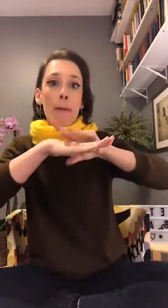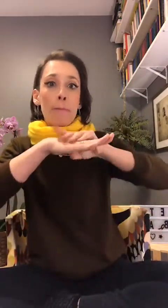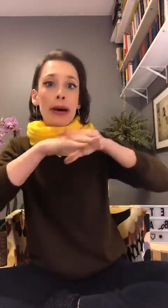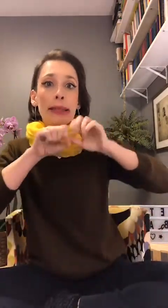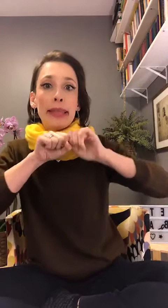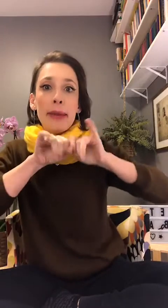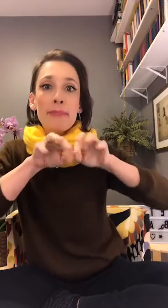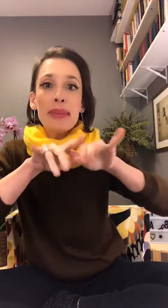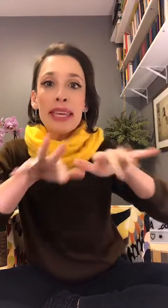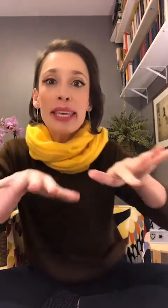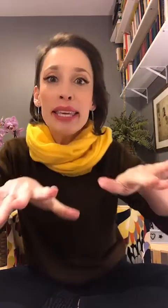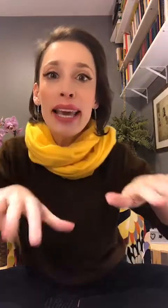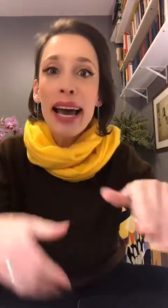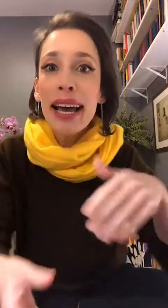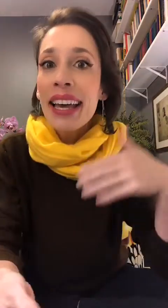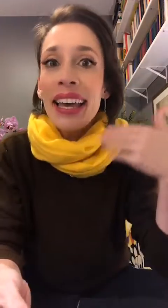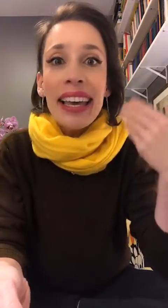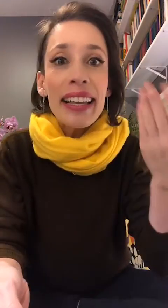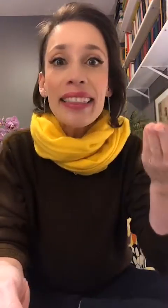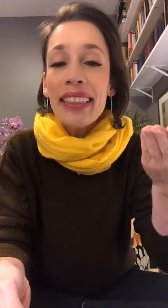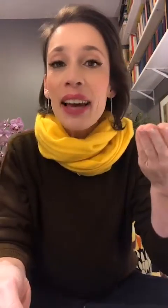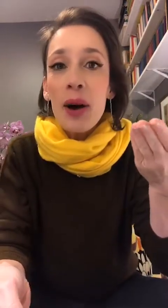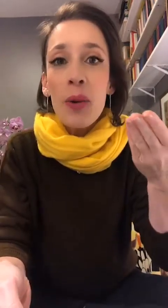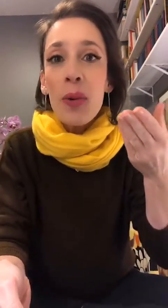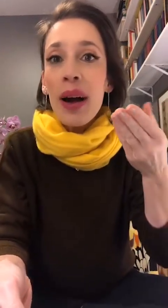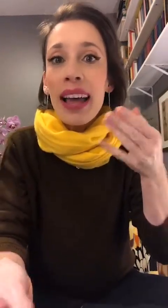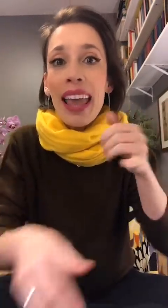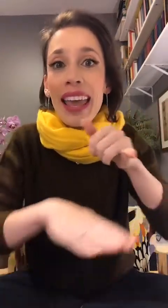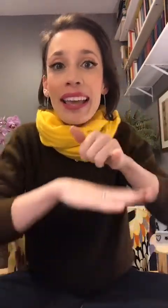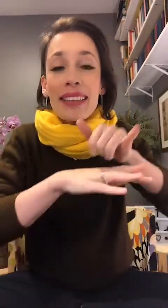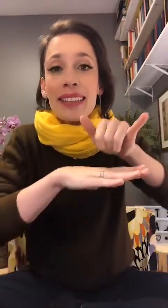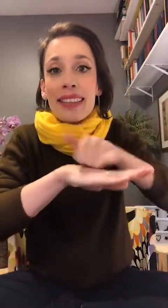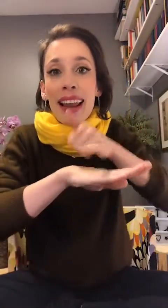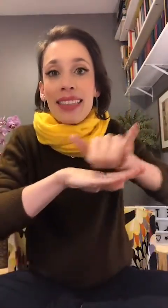coronavírus, pandemia, então